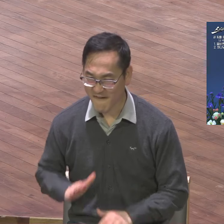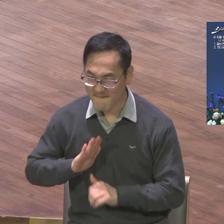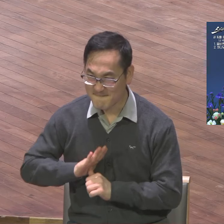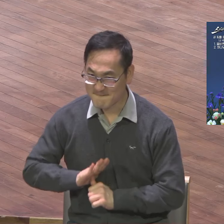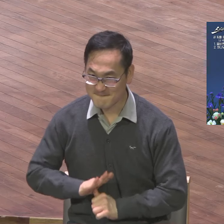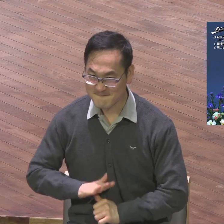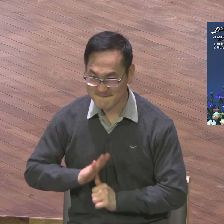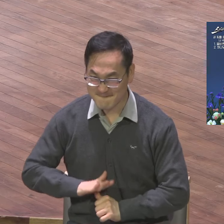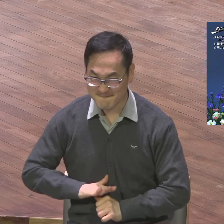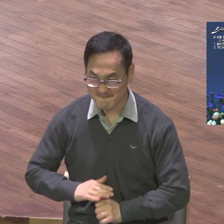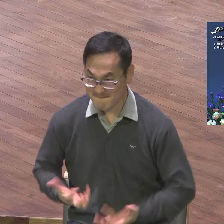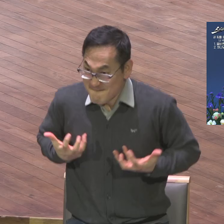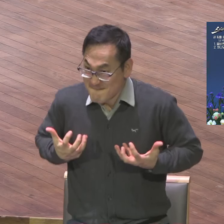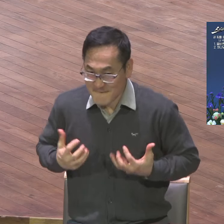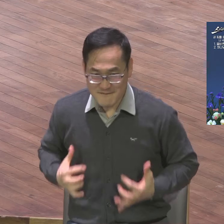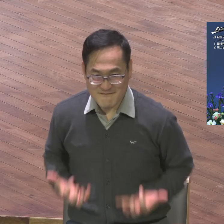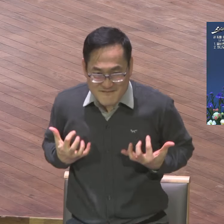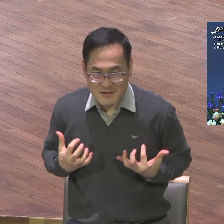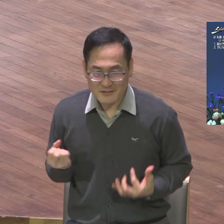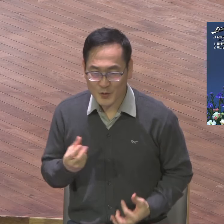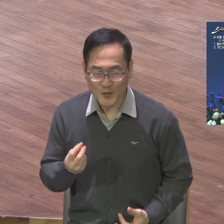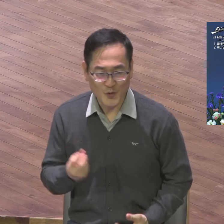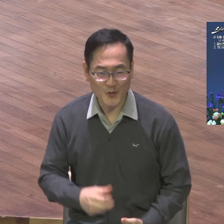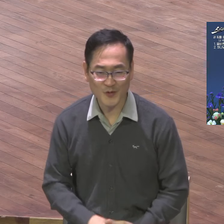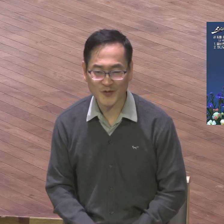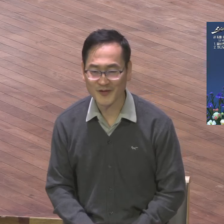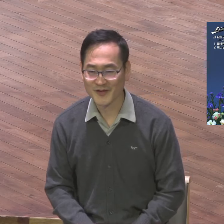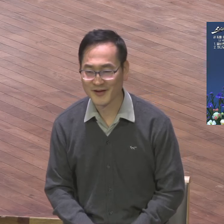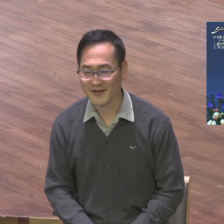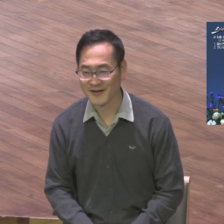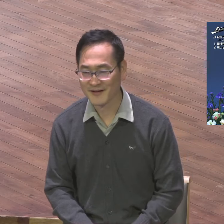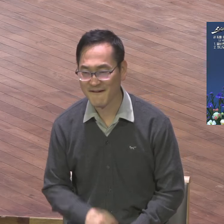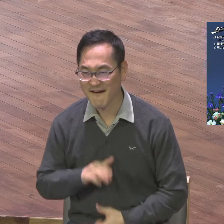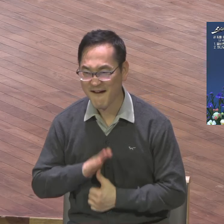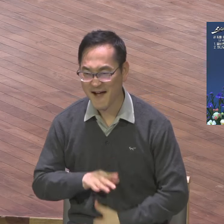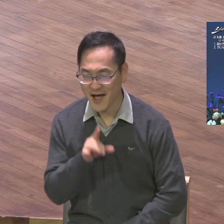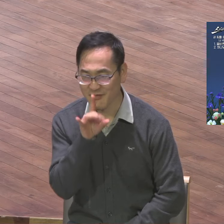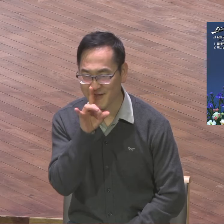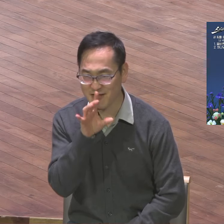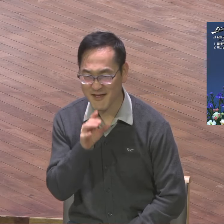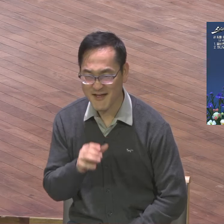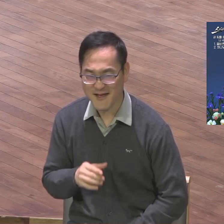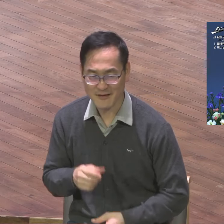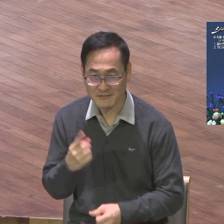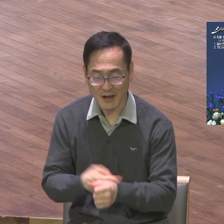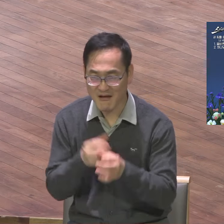자꾸 힘이 막 확 솟아나는데 절대 해도 안 되니